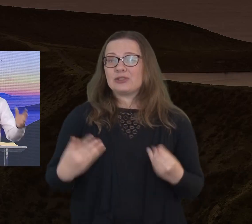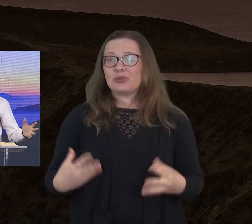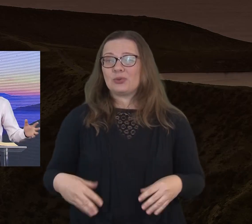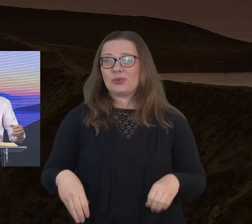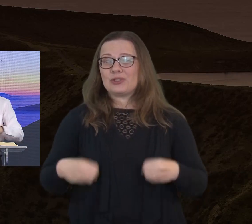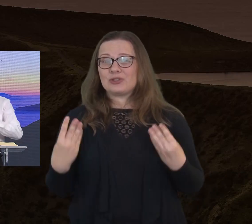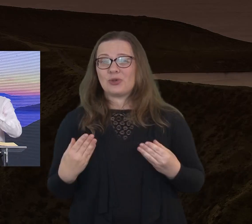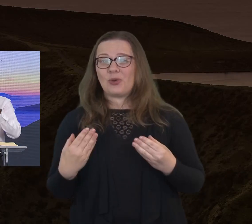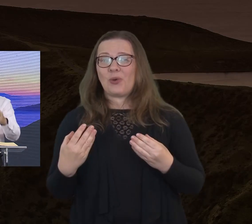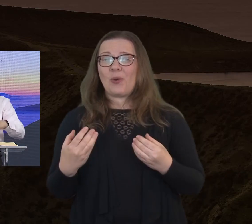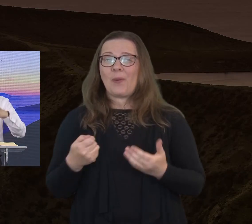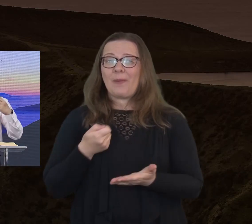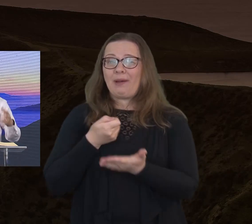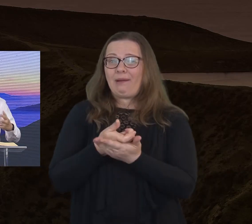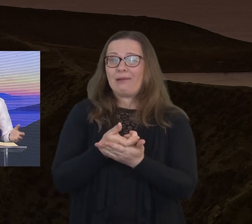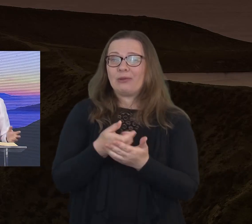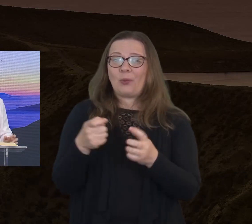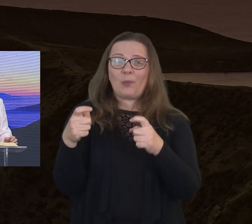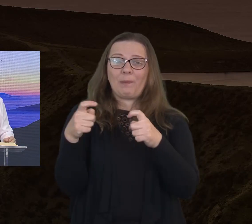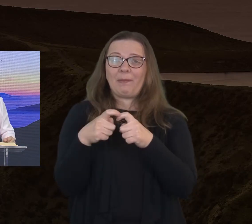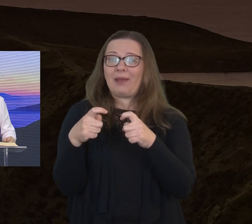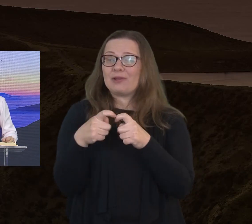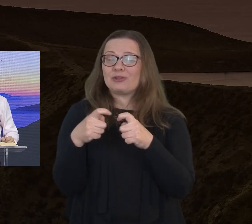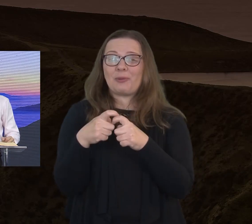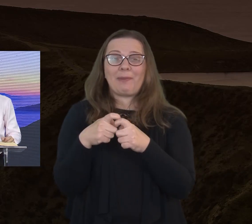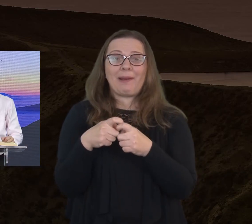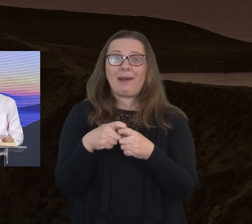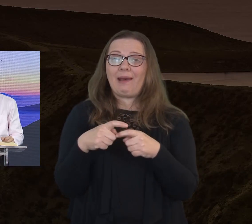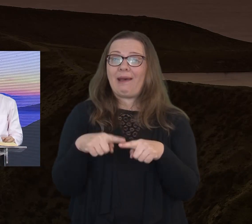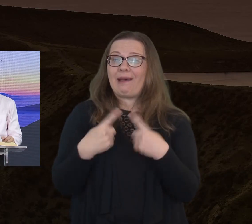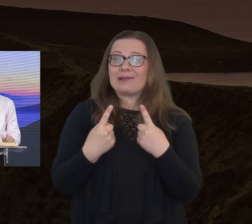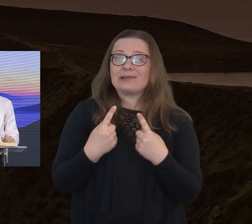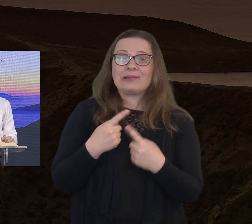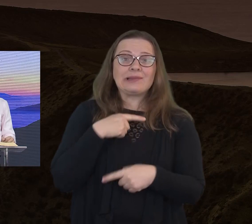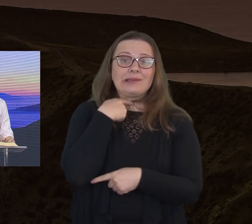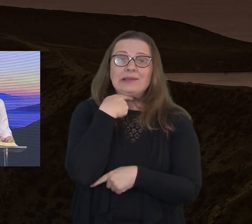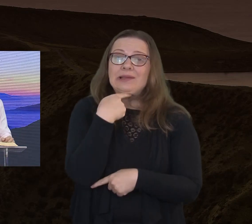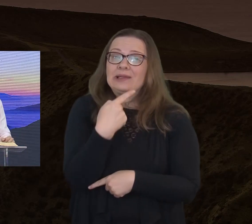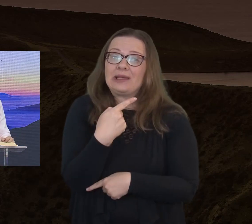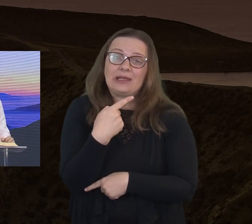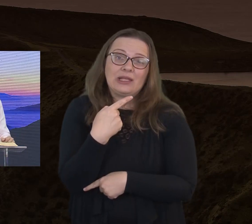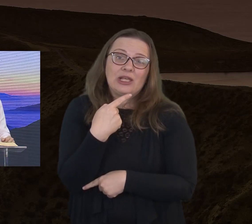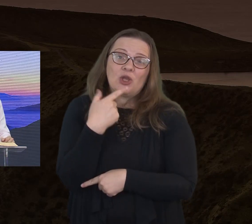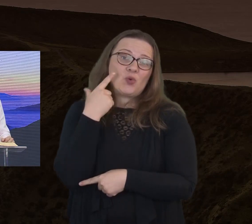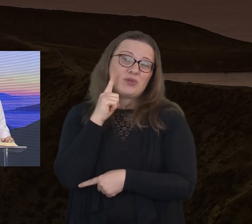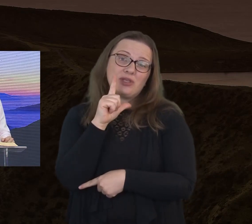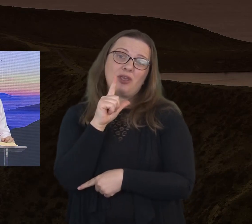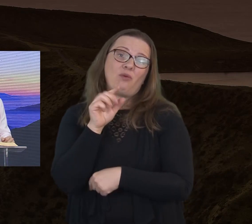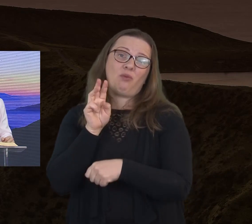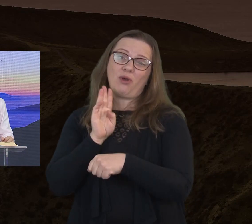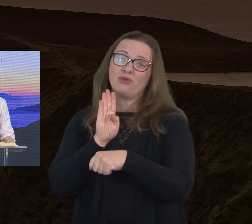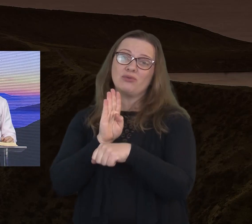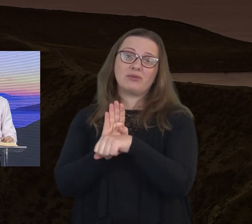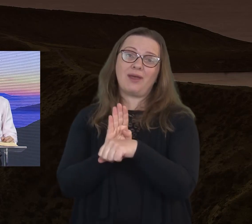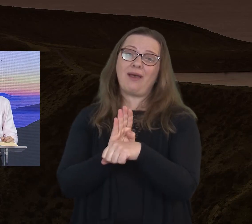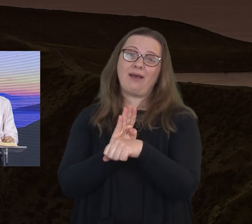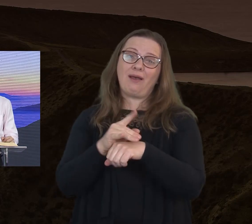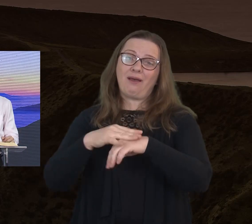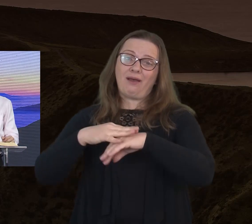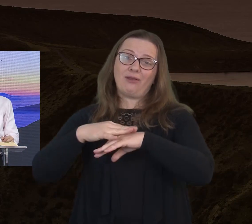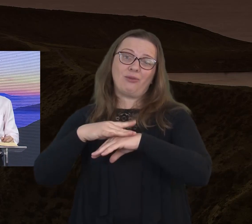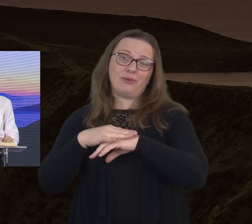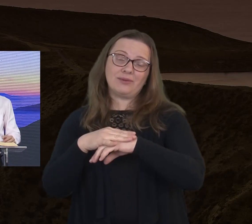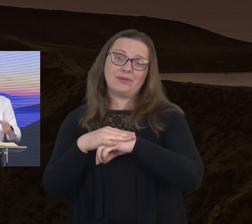aos médicos e ninguém conseguiu curá-la. Ela então falou: eu vou tocar, tão somente tocar na veste